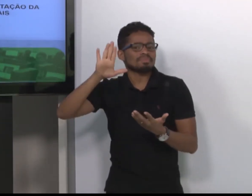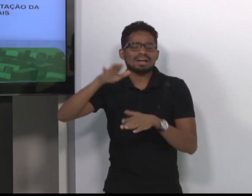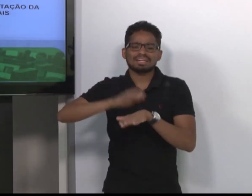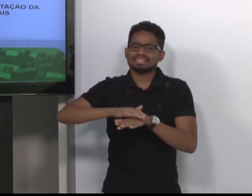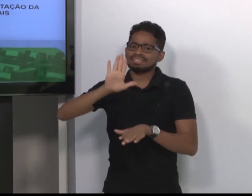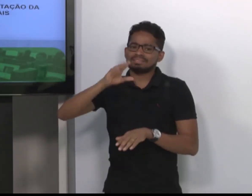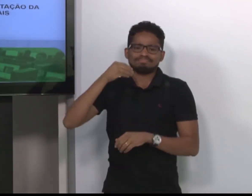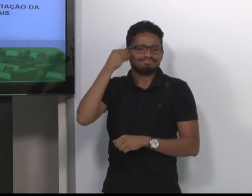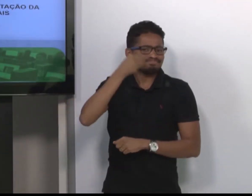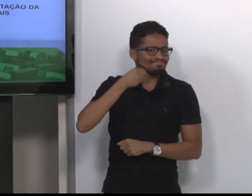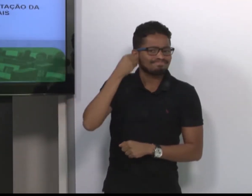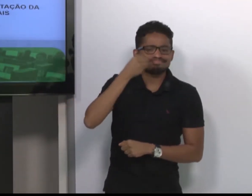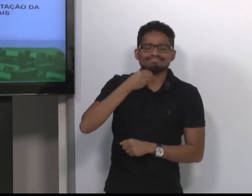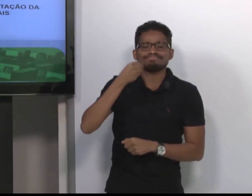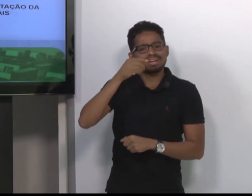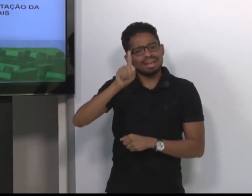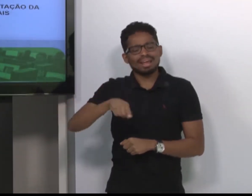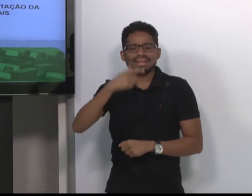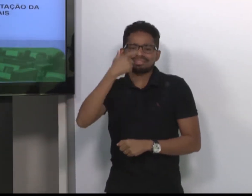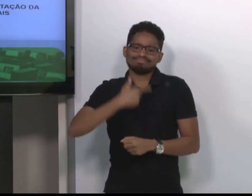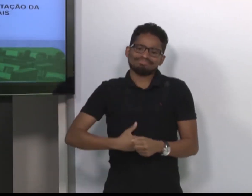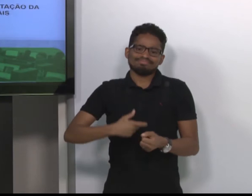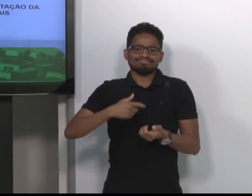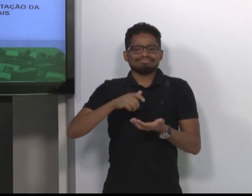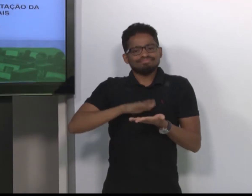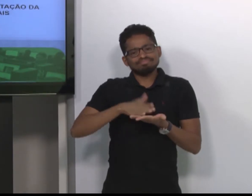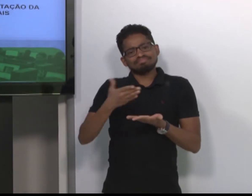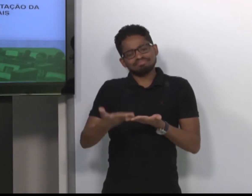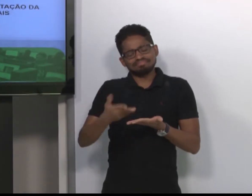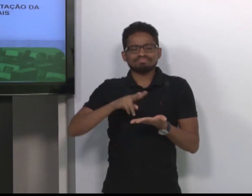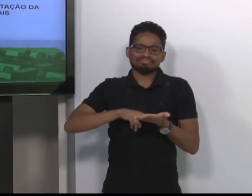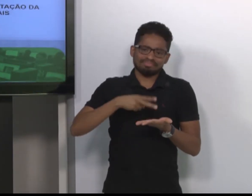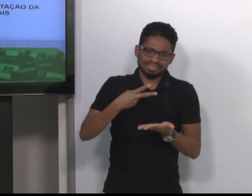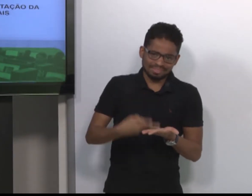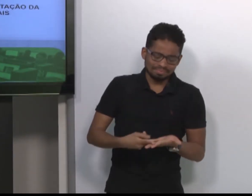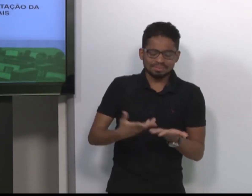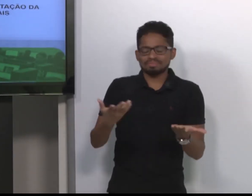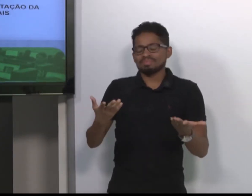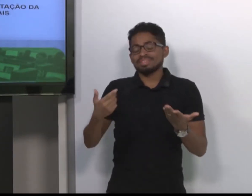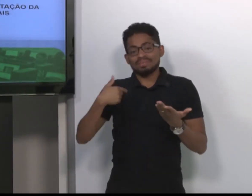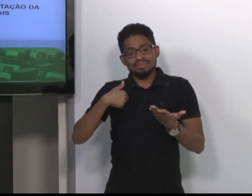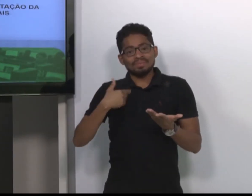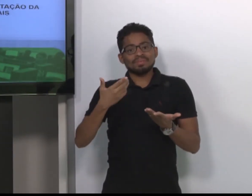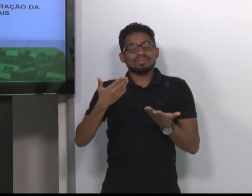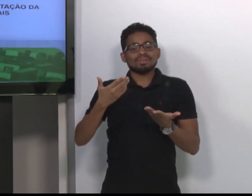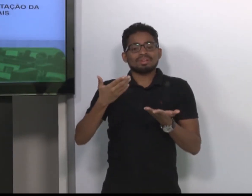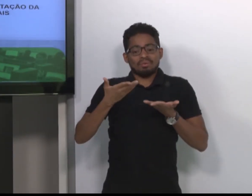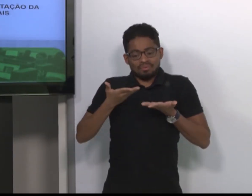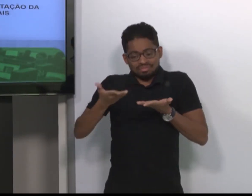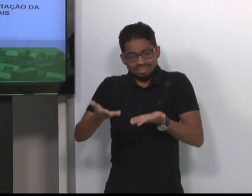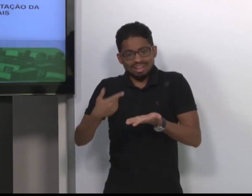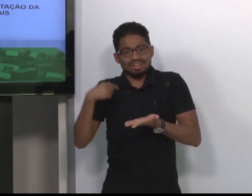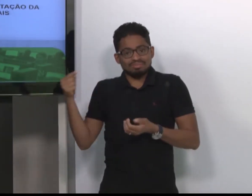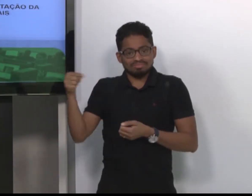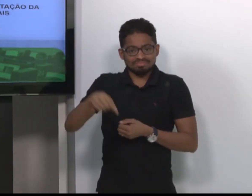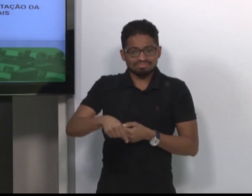Então, tenho diversas experiências como tradutor-intérprete. Fui convidado para